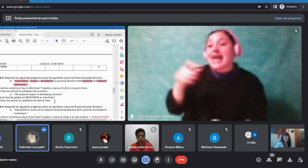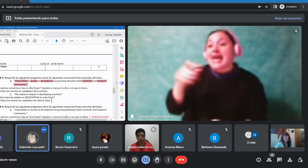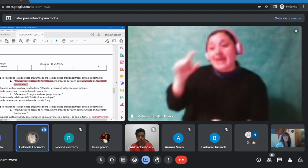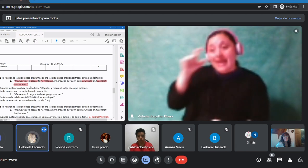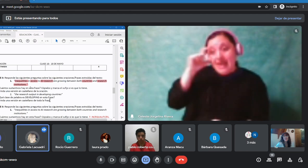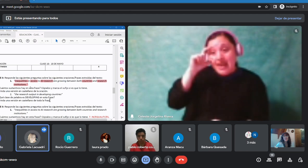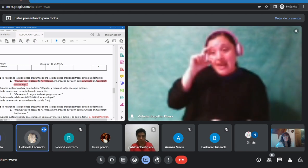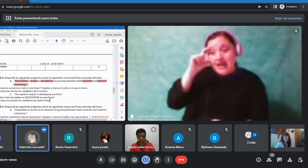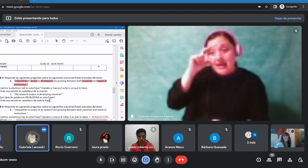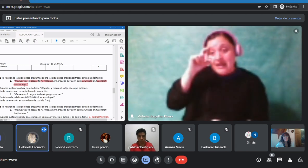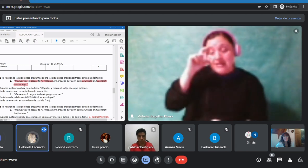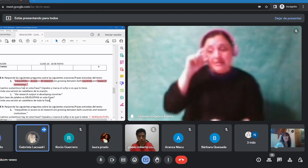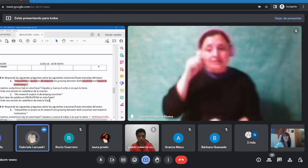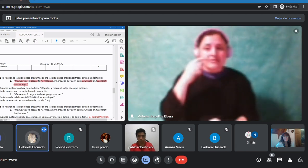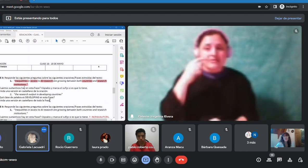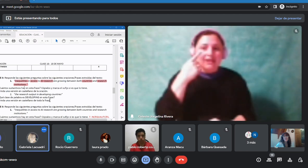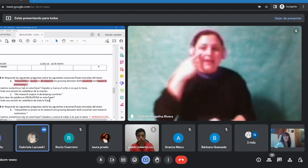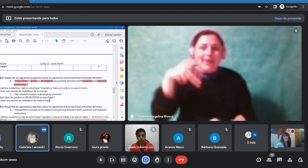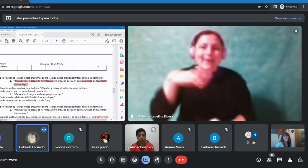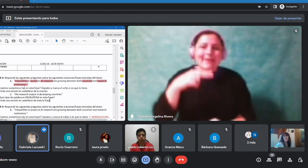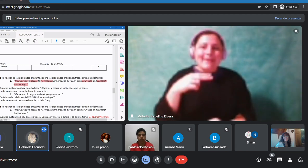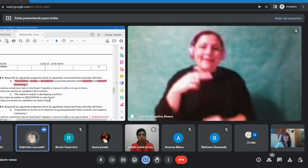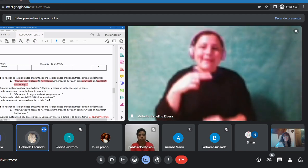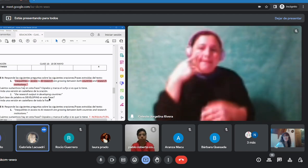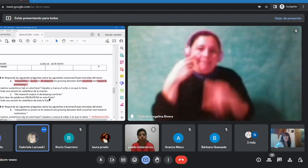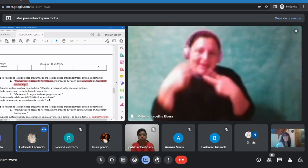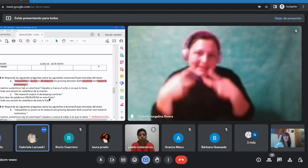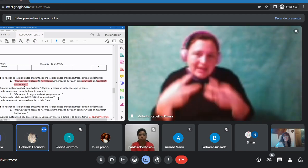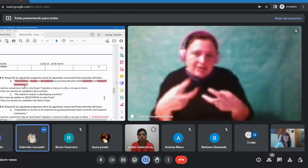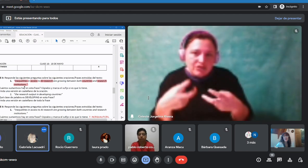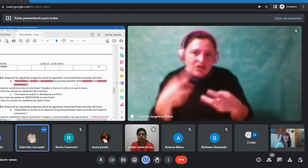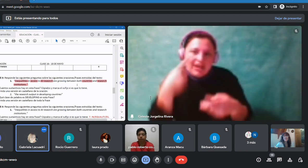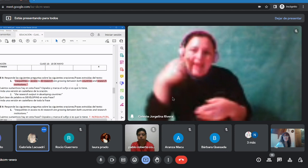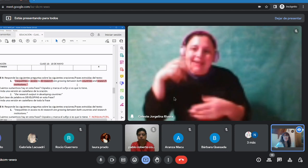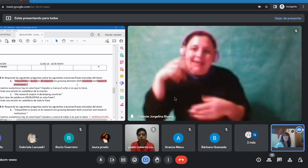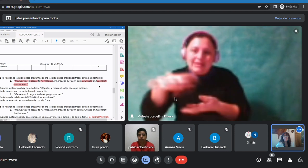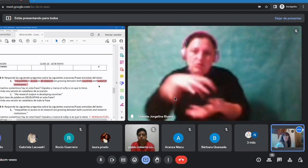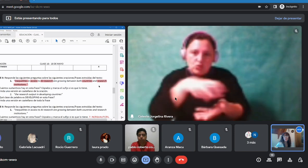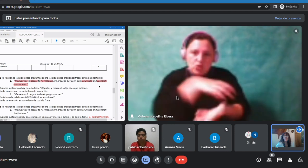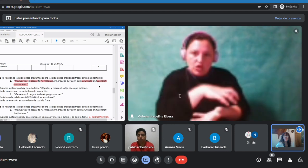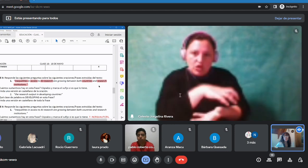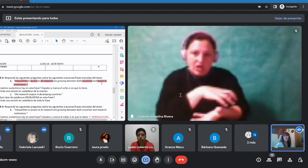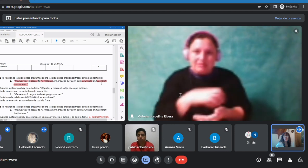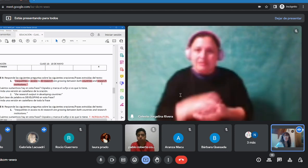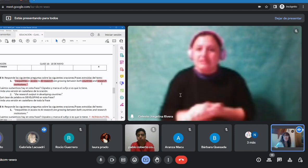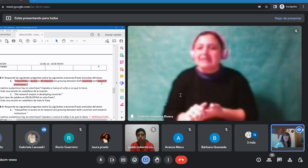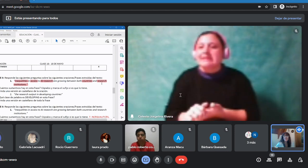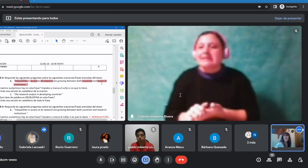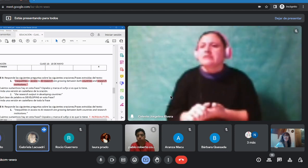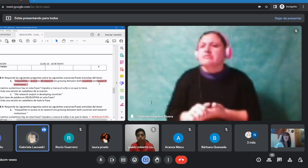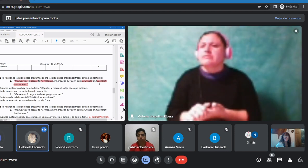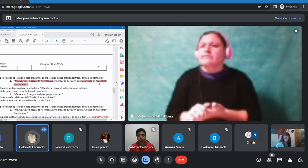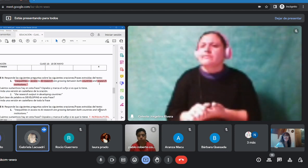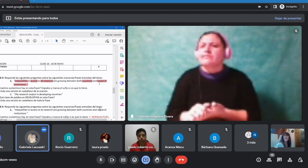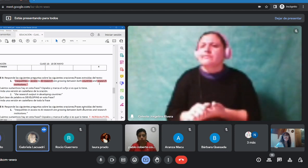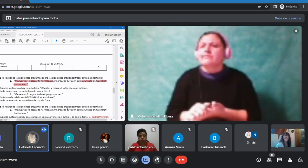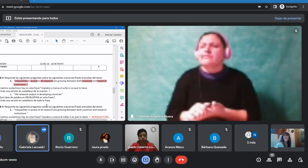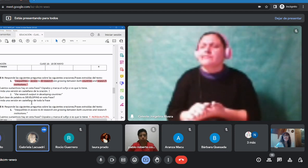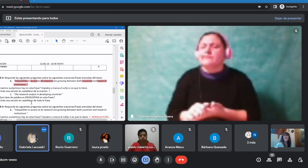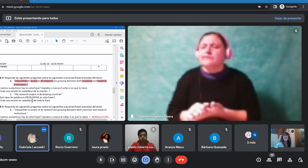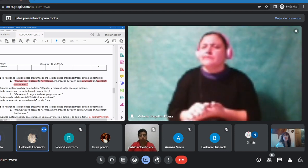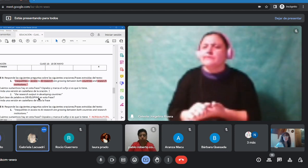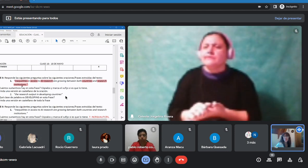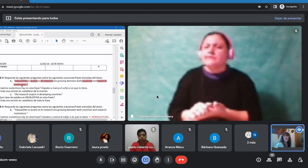investigaciones investigaciones institucionales. ¿Ah, sí? ¿Cuál es el núcleo? Institutos de